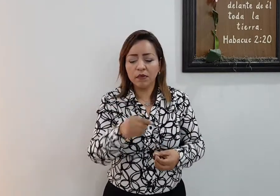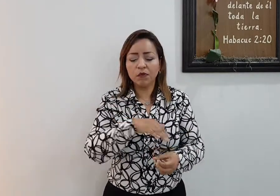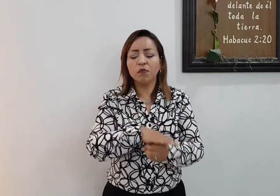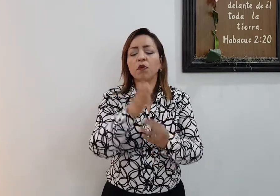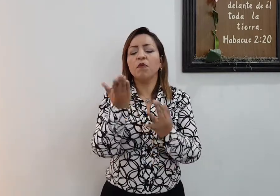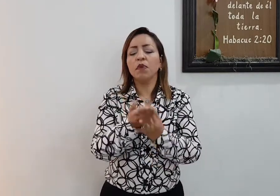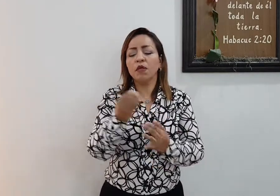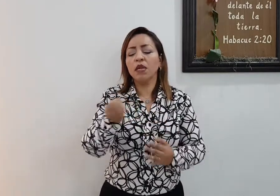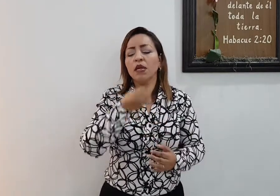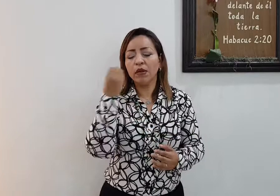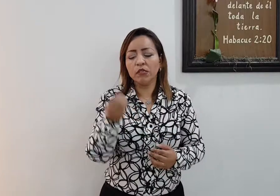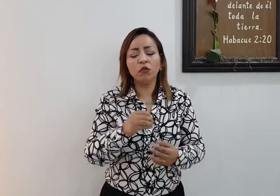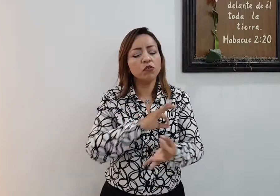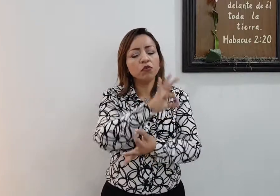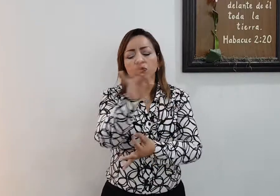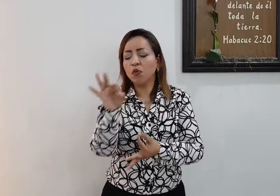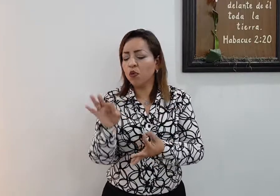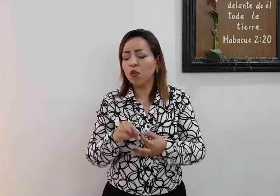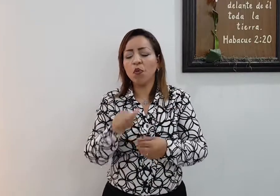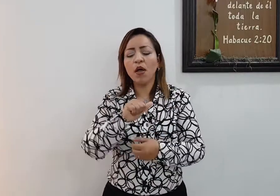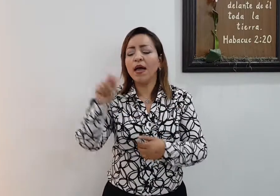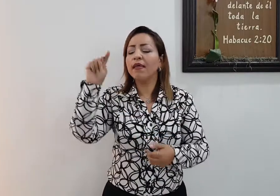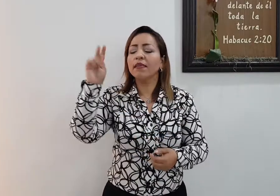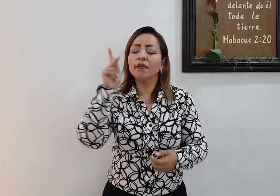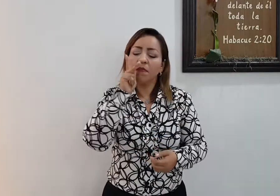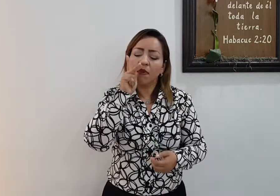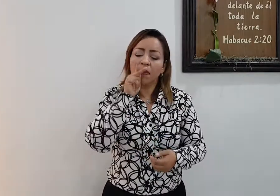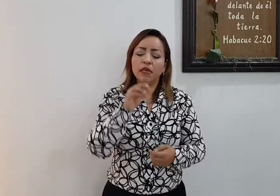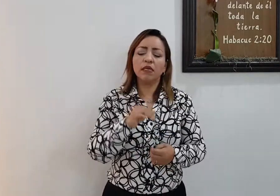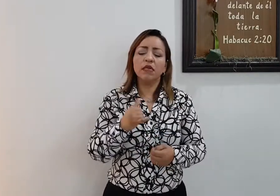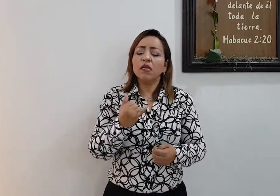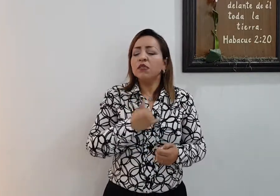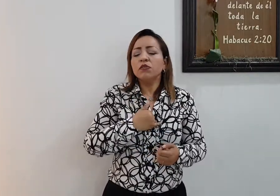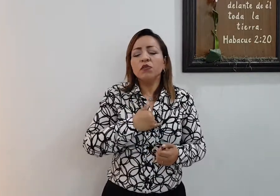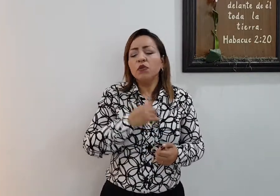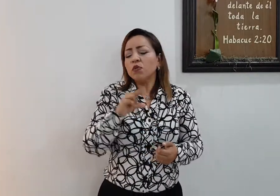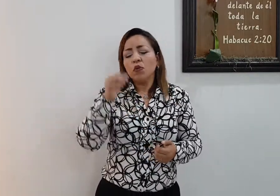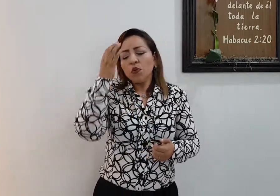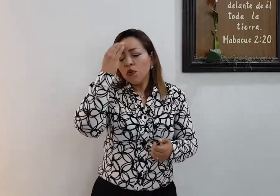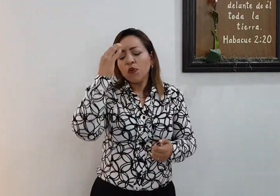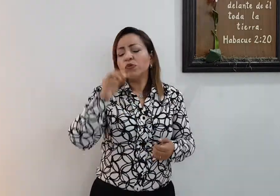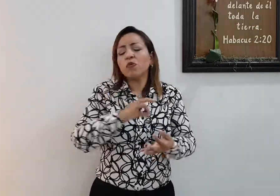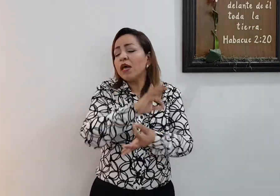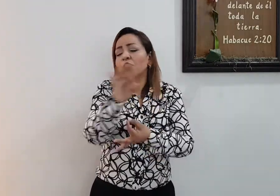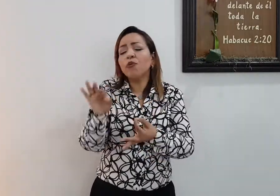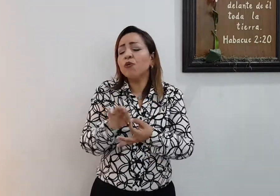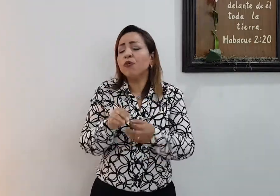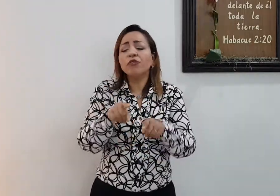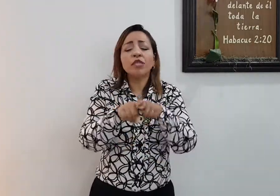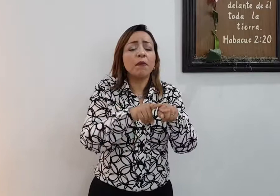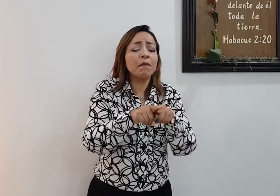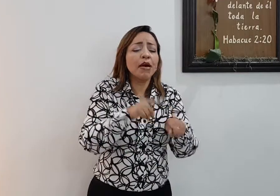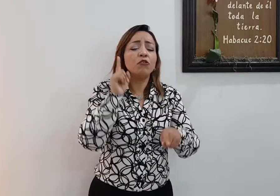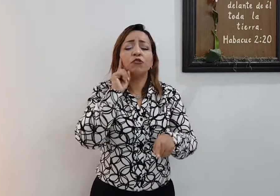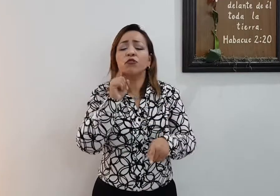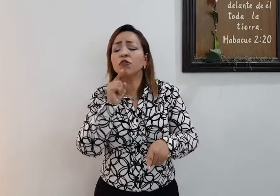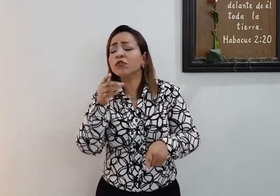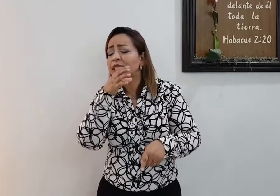conozco, Señor, cada uno de mis hermanos que están aquí, cuánto tiempo de su vida dedican para la